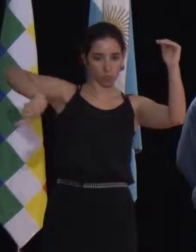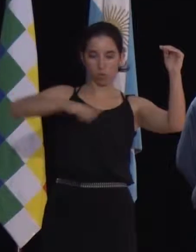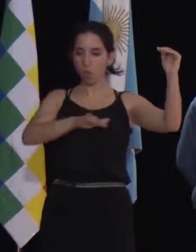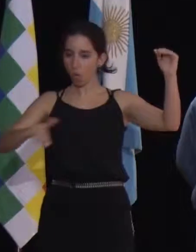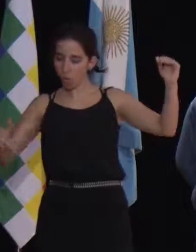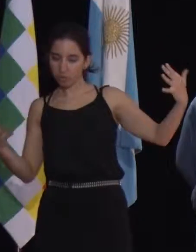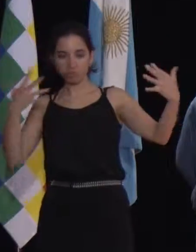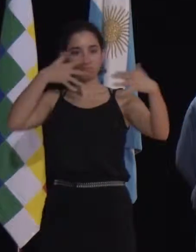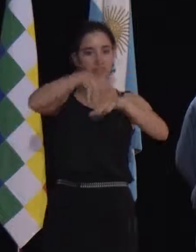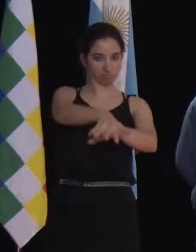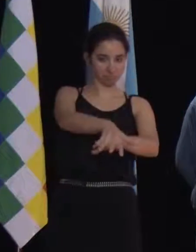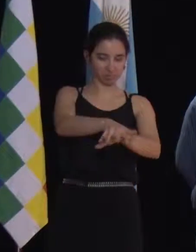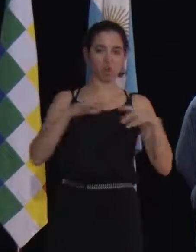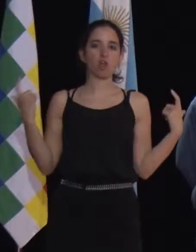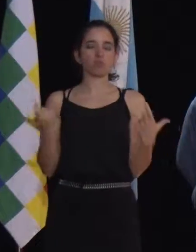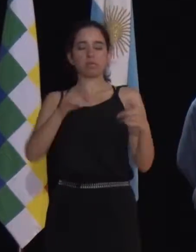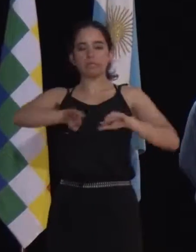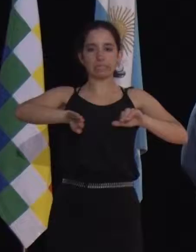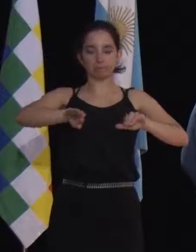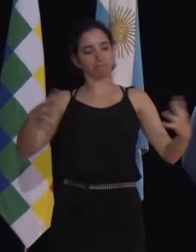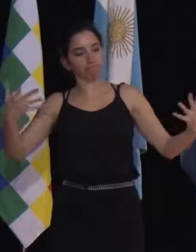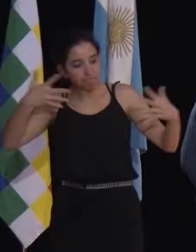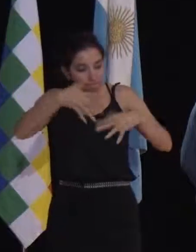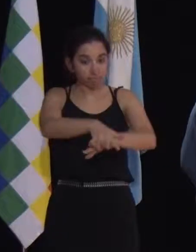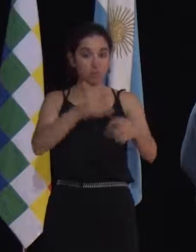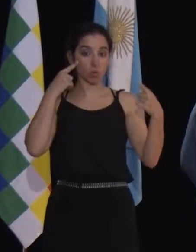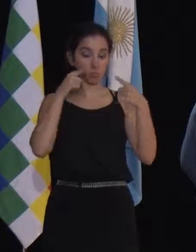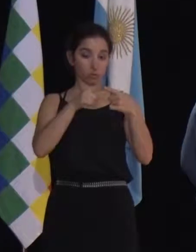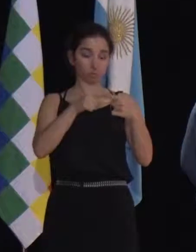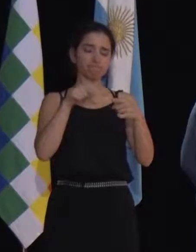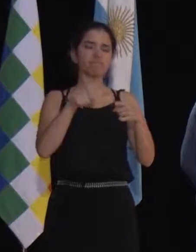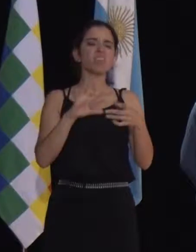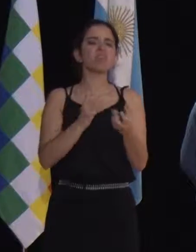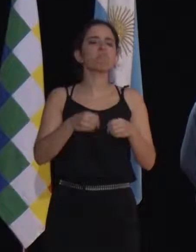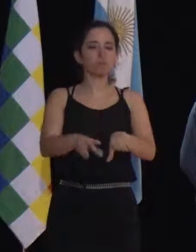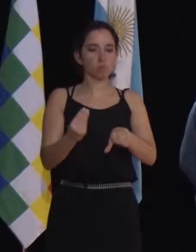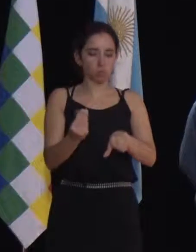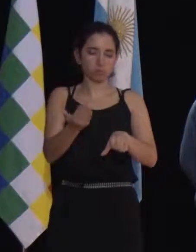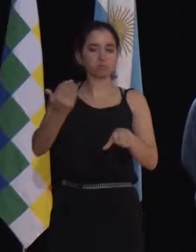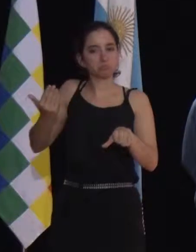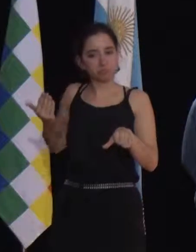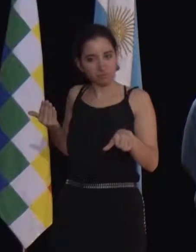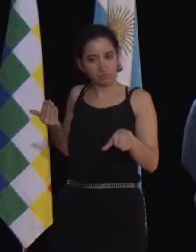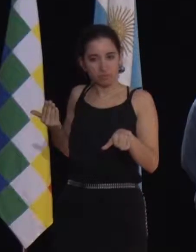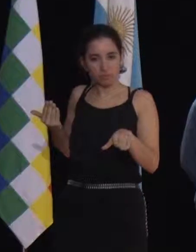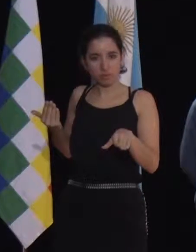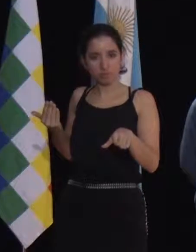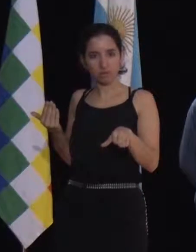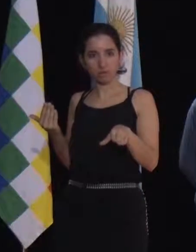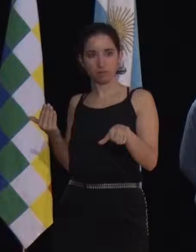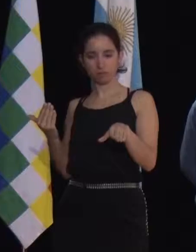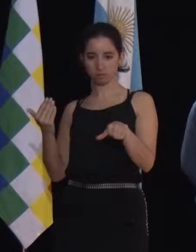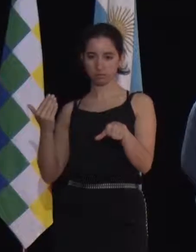mucha integración entre entre la sociedad todo comenzó cuando tuvimos la idea de